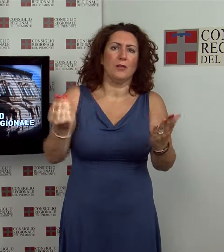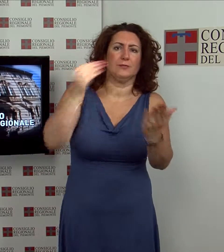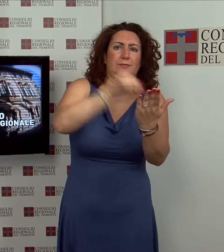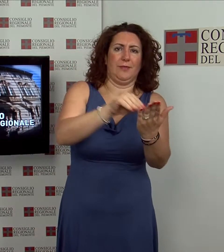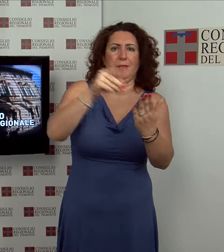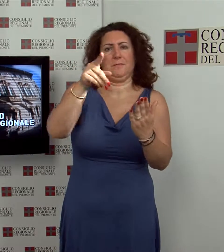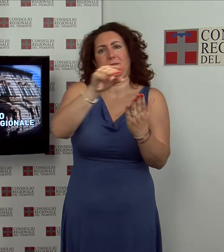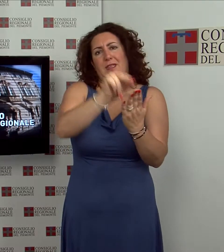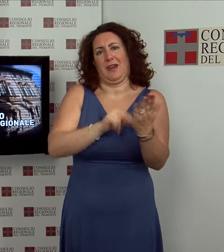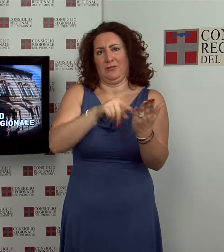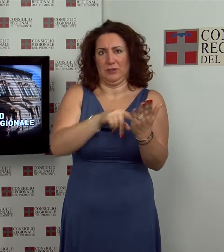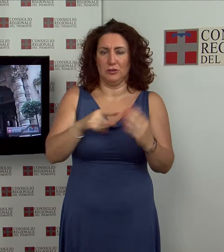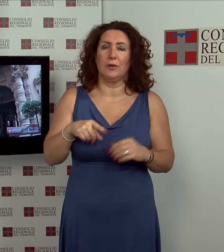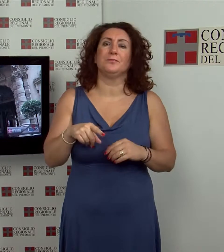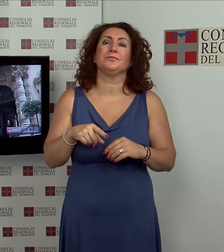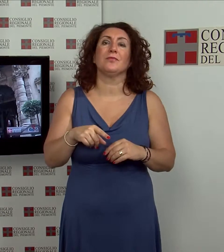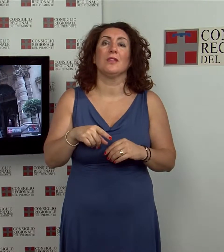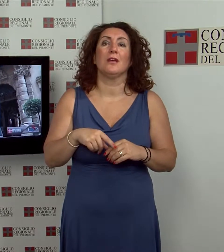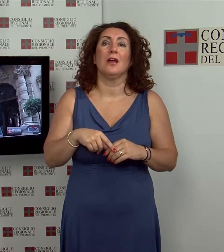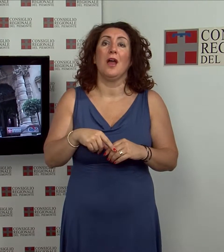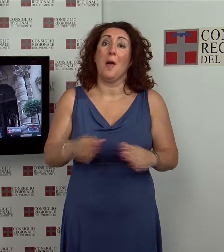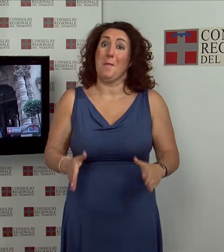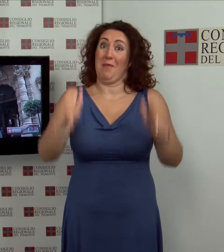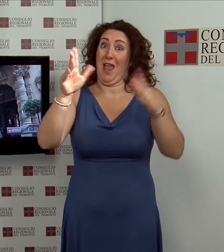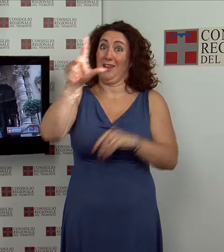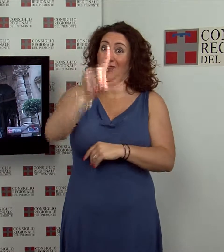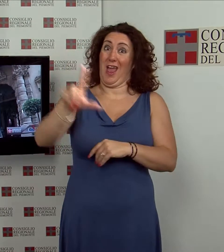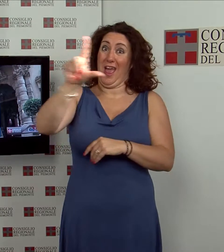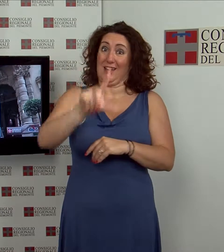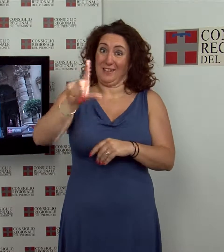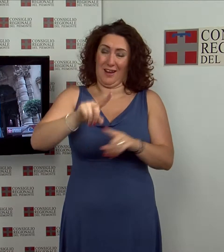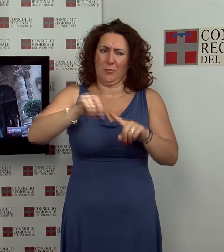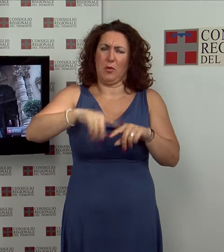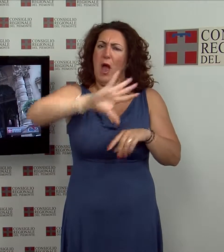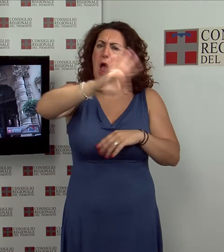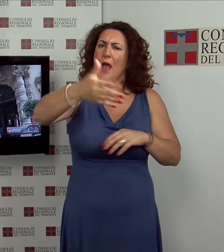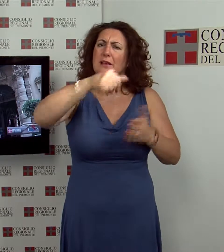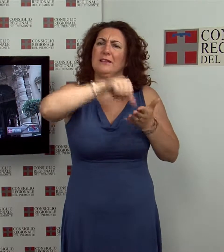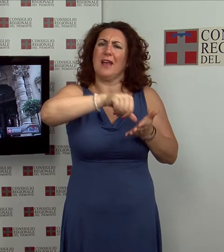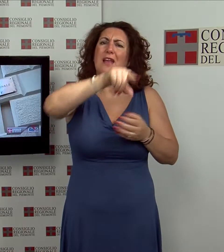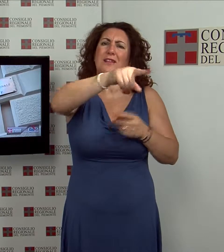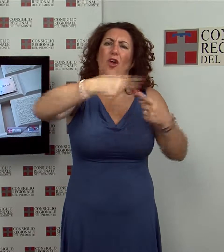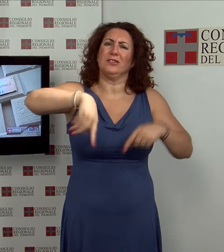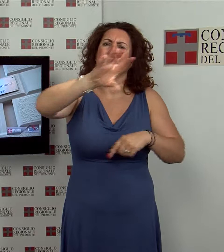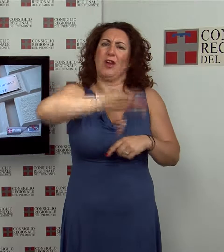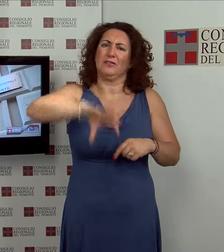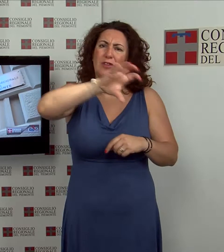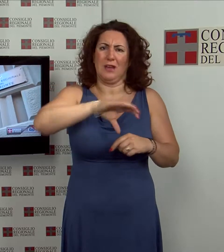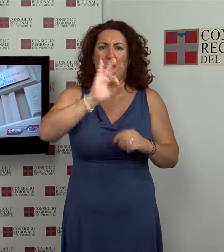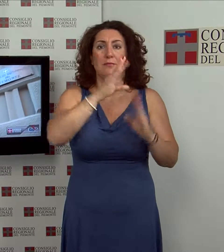alla Biblioteca regionale. Dopo Palazzo Lascaris e le altre sedi del Consiglio regionale, anche nella Biblioteca della Regione Piemonte è